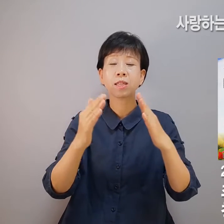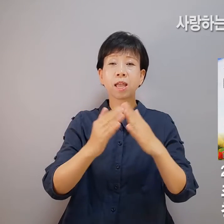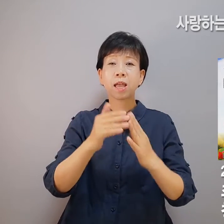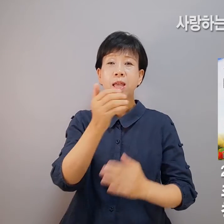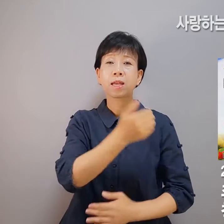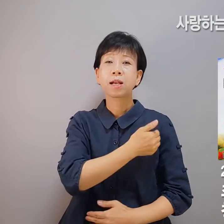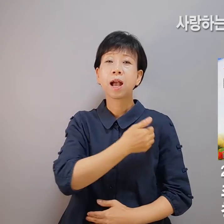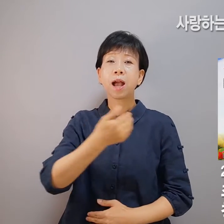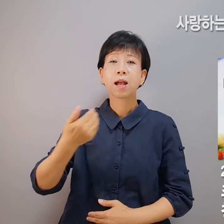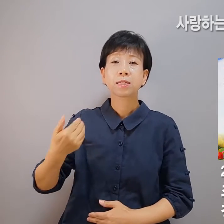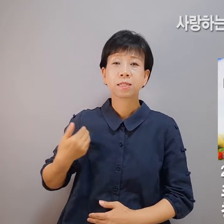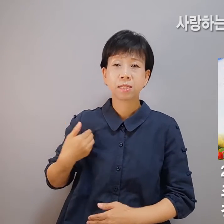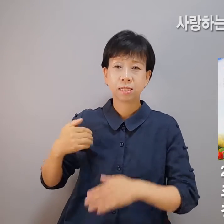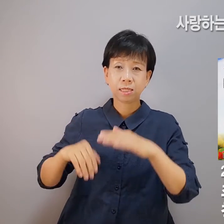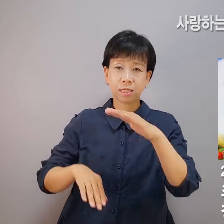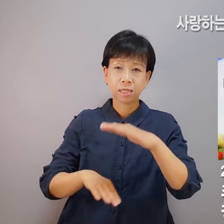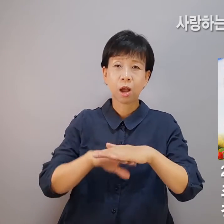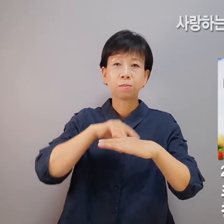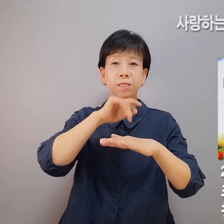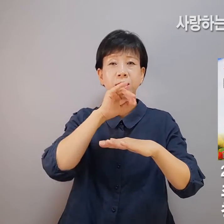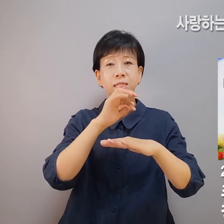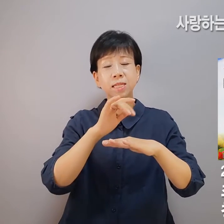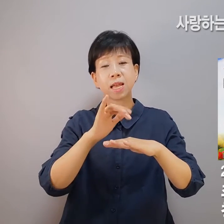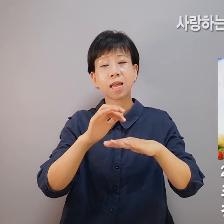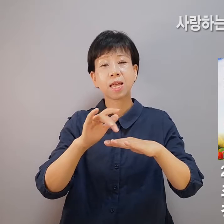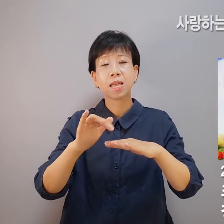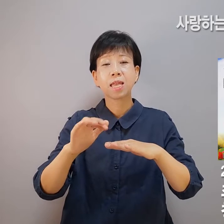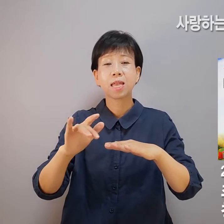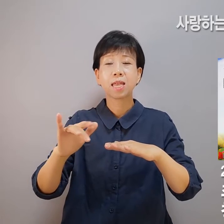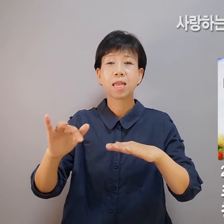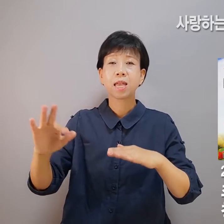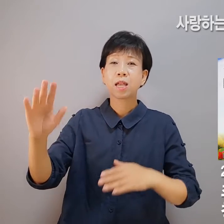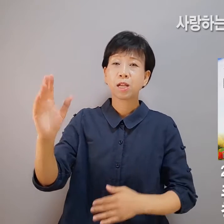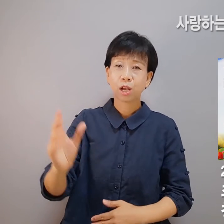성전에 가득히 넘치네.